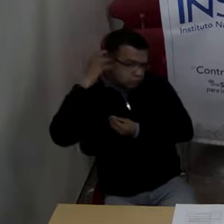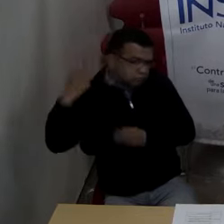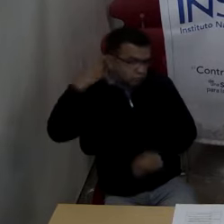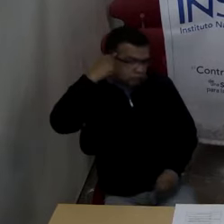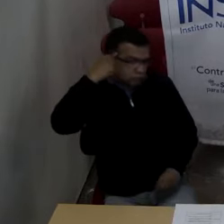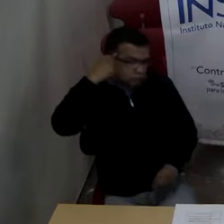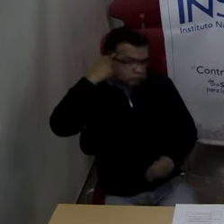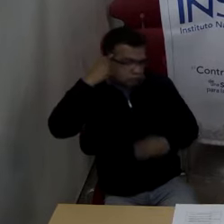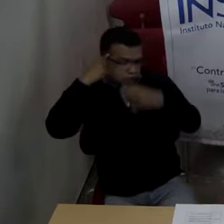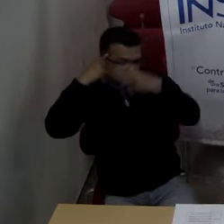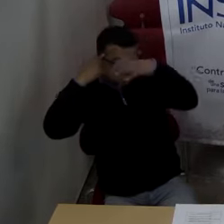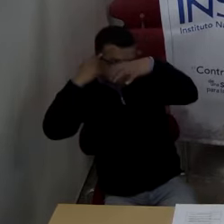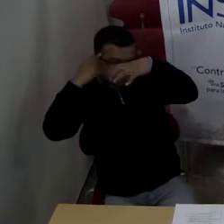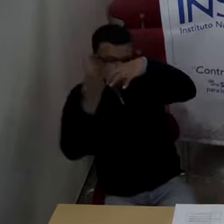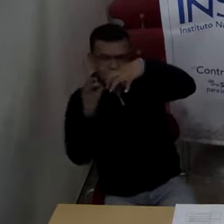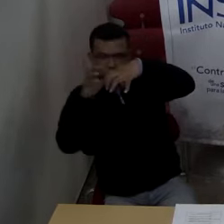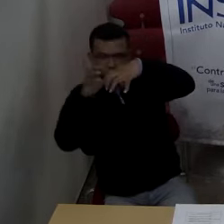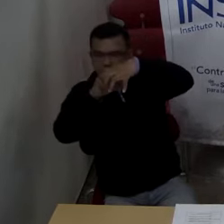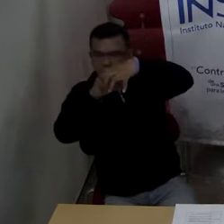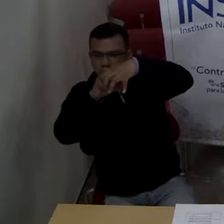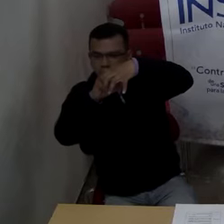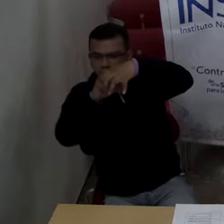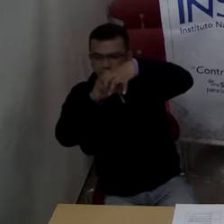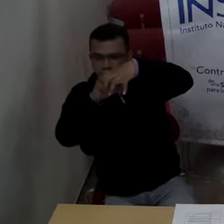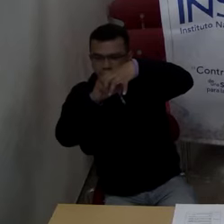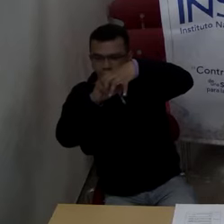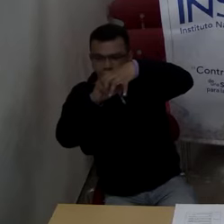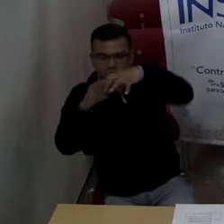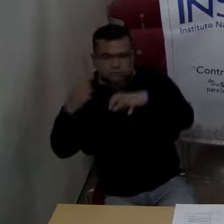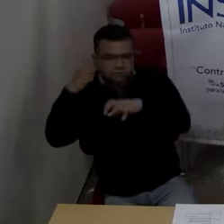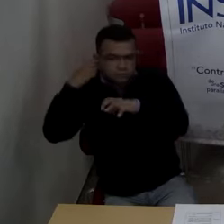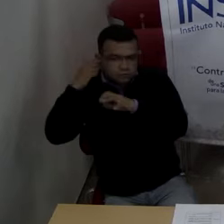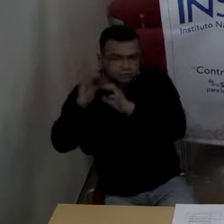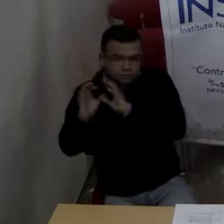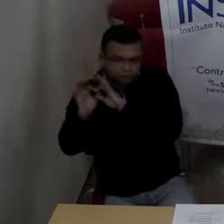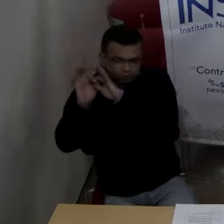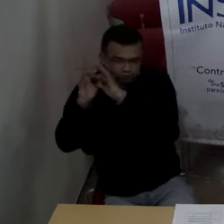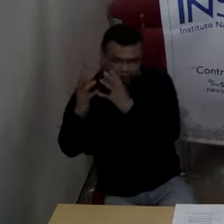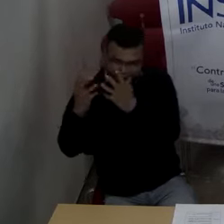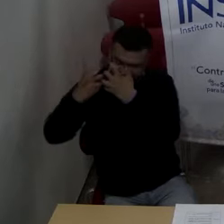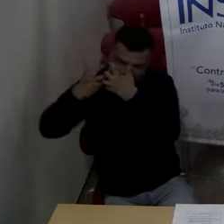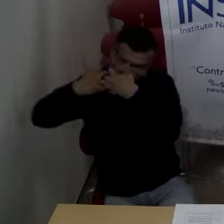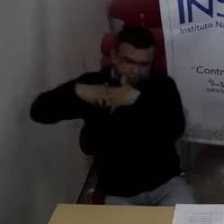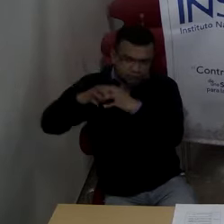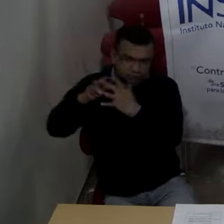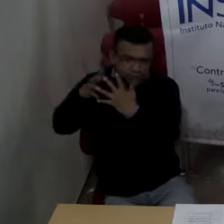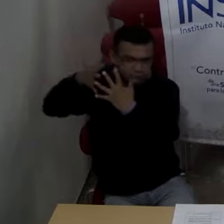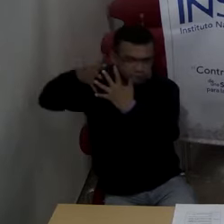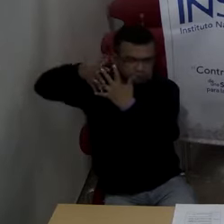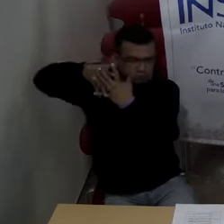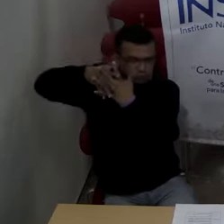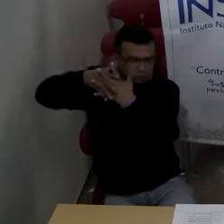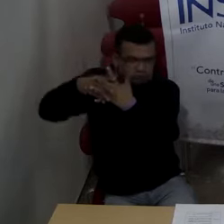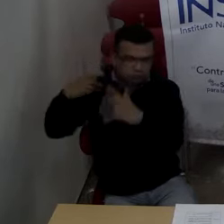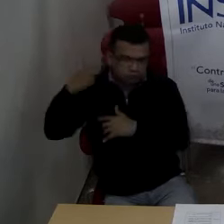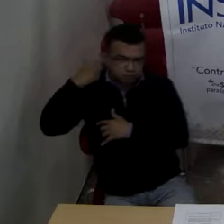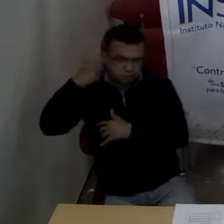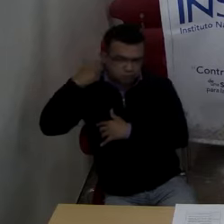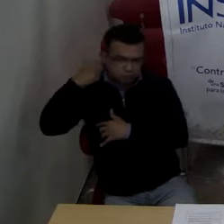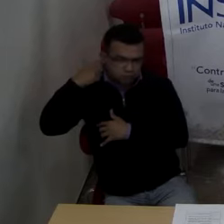La integridad o la integralidad de la vía